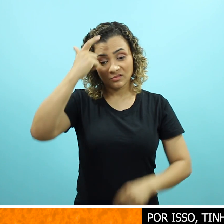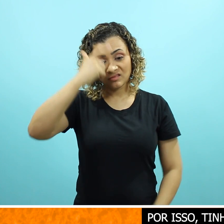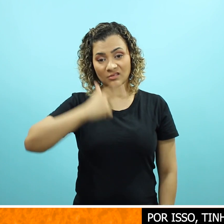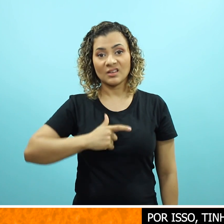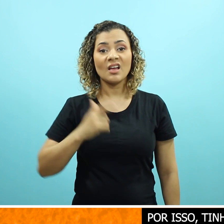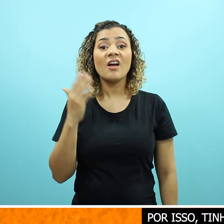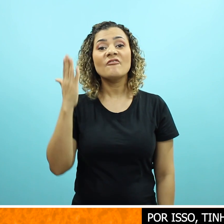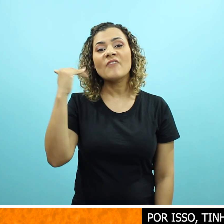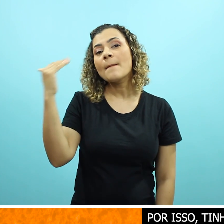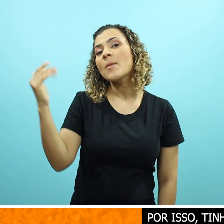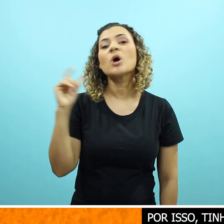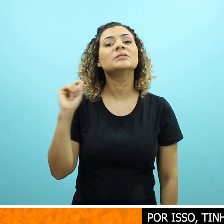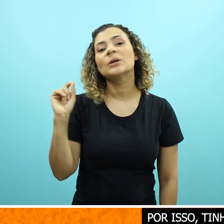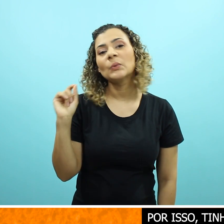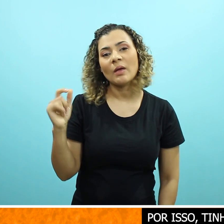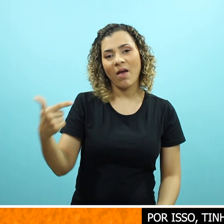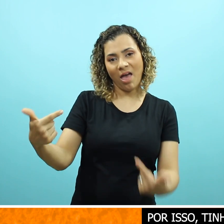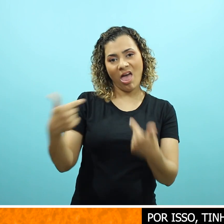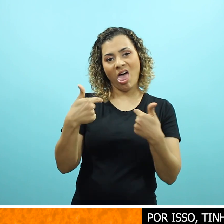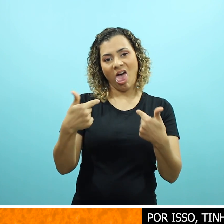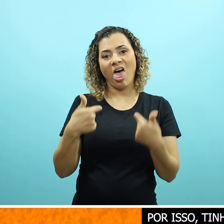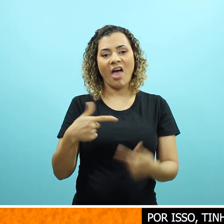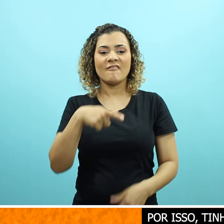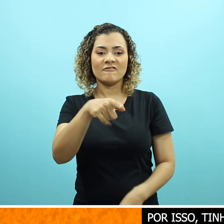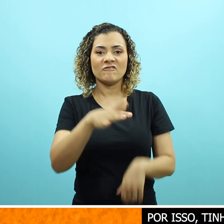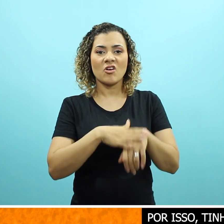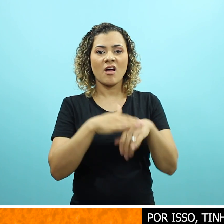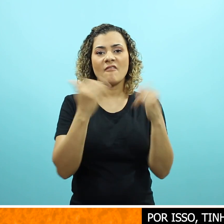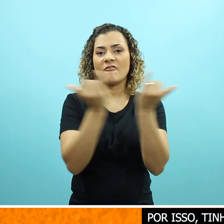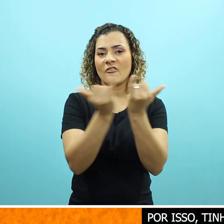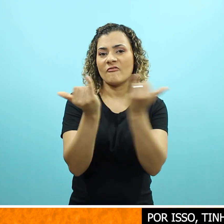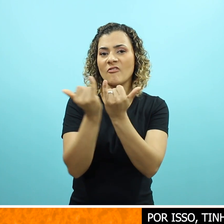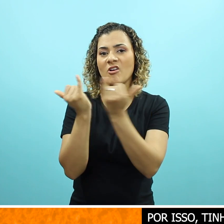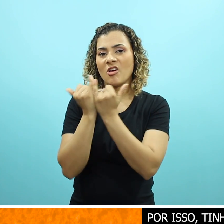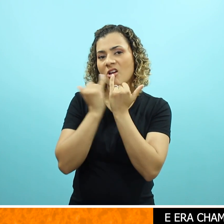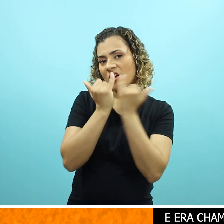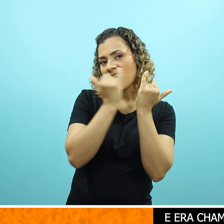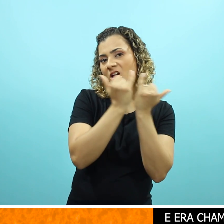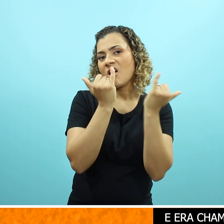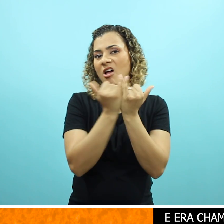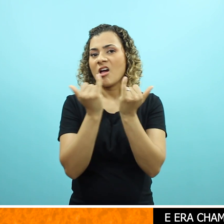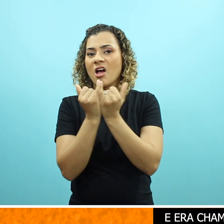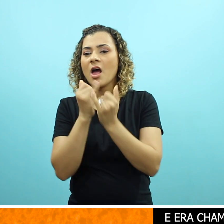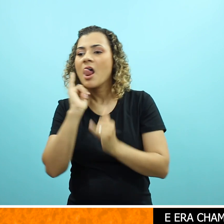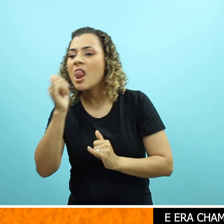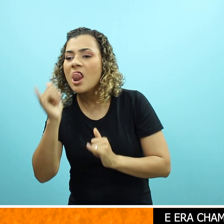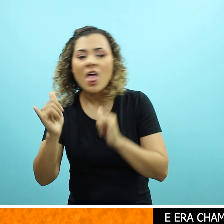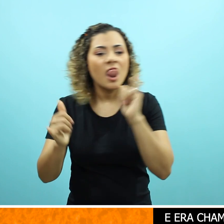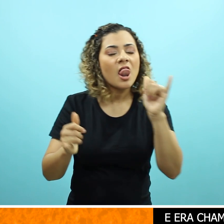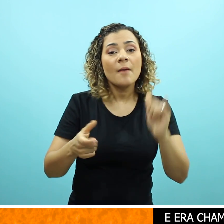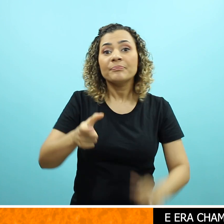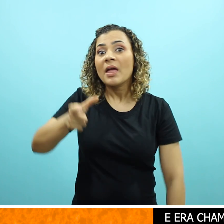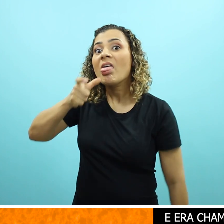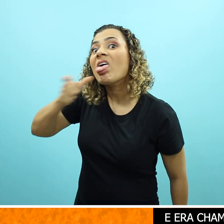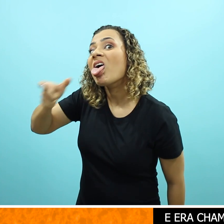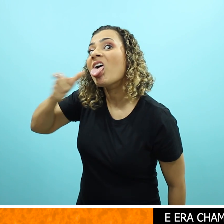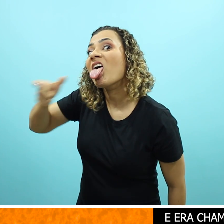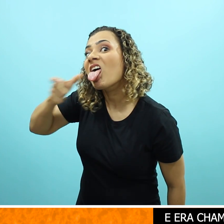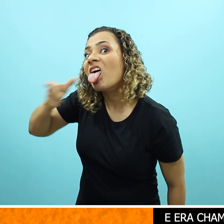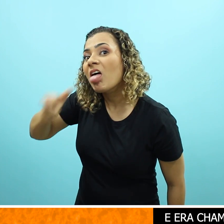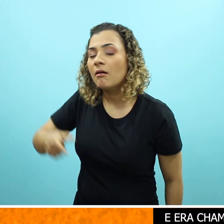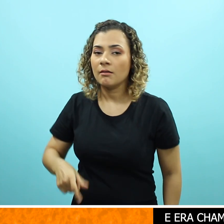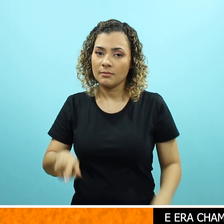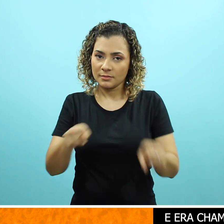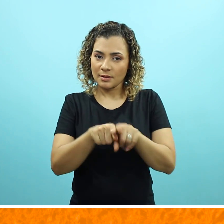Por isso, tinha a fama de leva e trás, linguaruda e era chamada de moleca